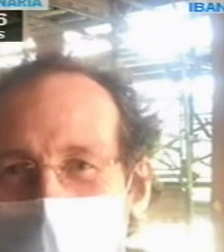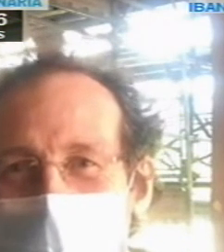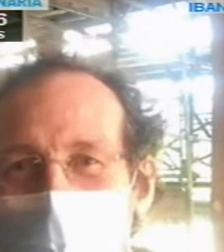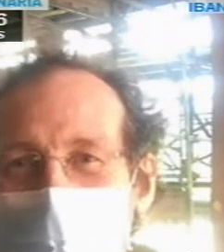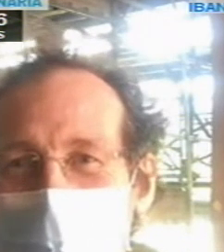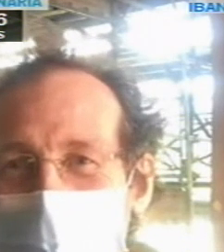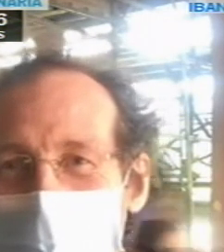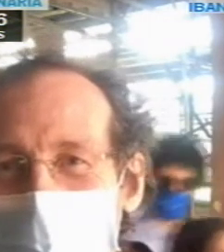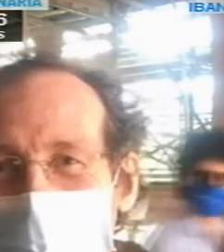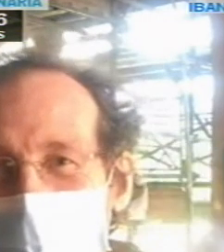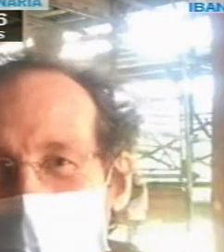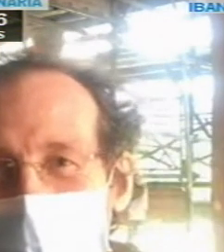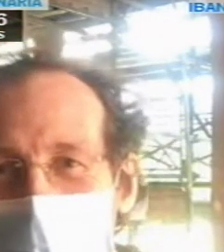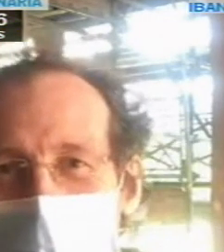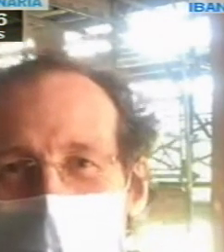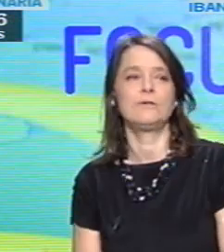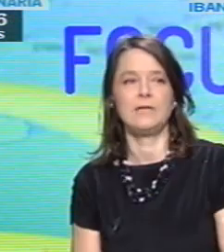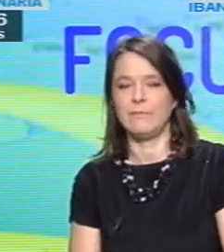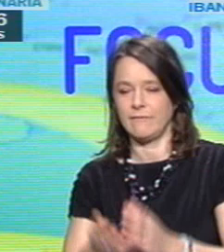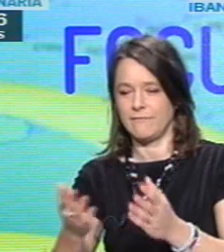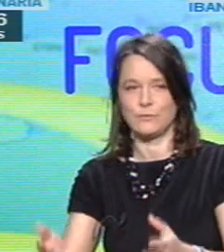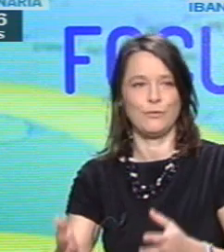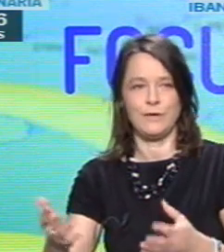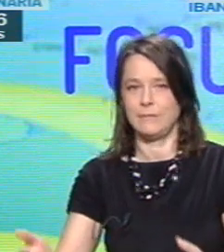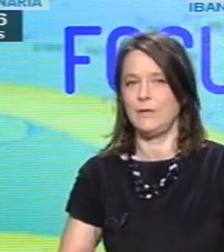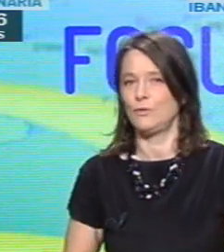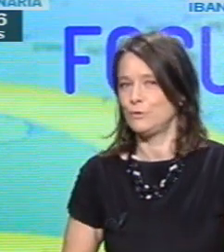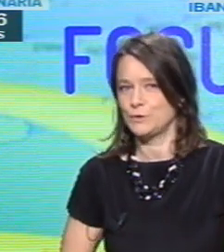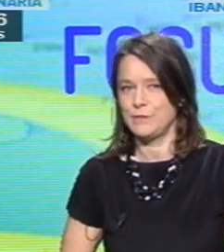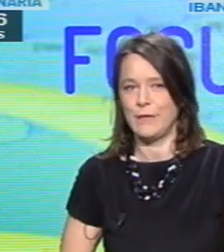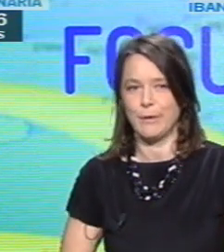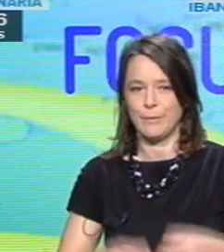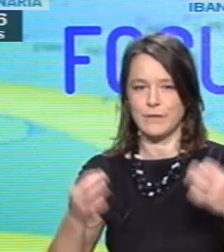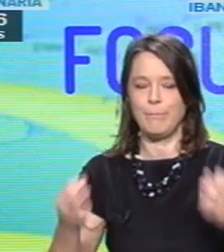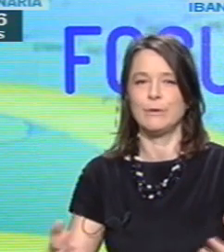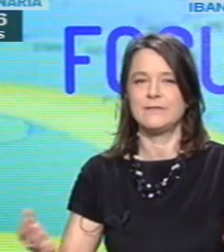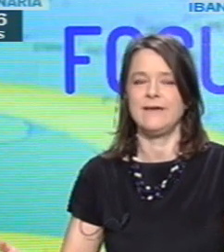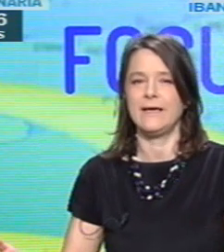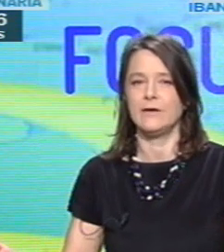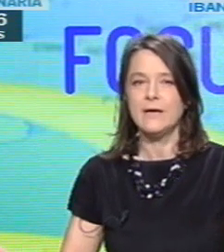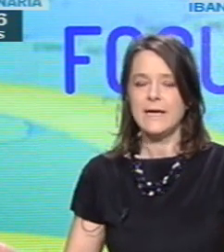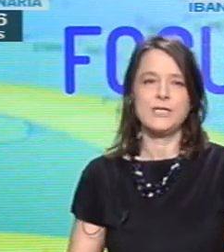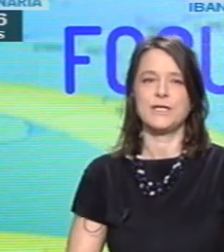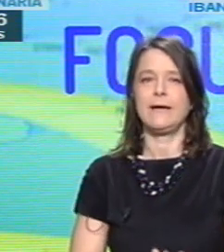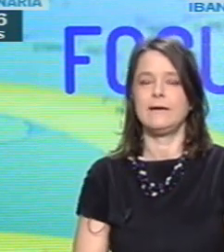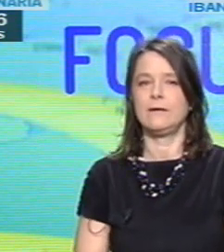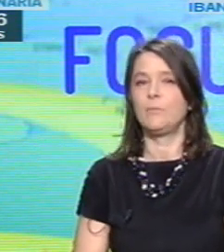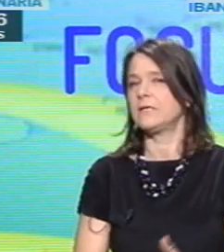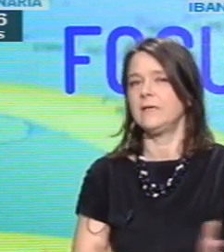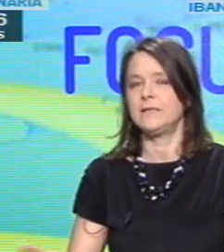spasso. Mentre pochissimi giorni fa, lo ricordiamo, avevamo fatto un collegamento molto simile proprio dal Ponte Vecchio e